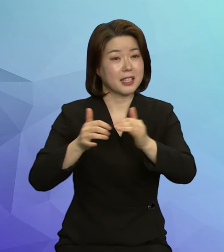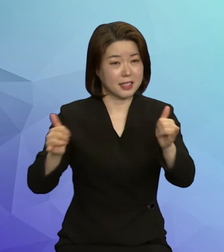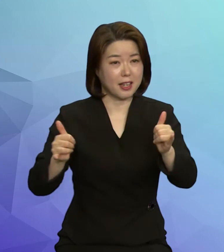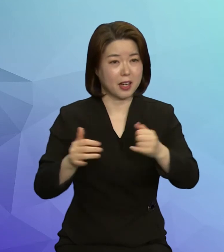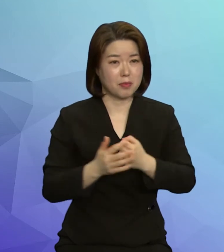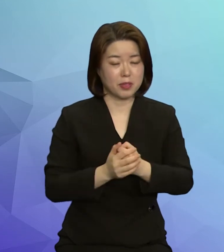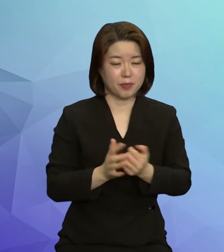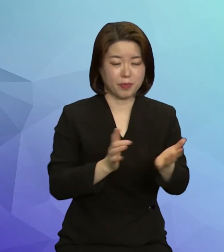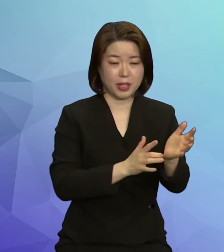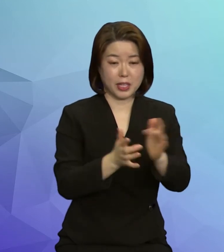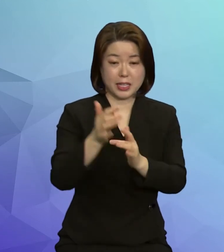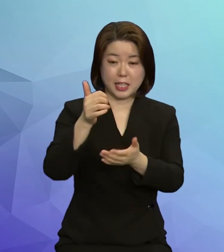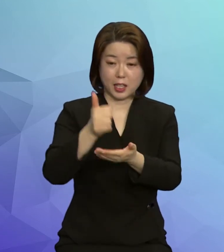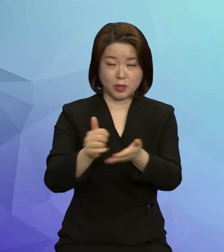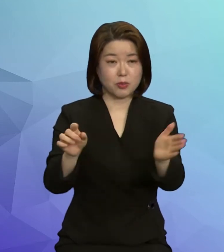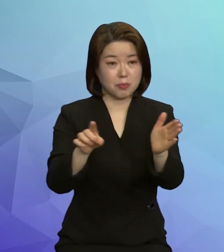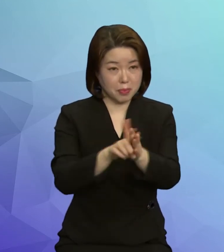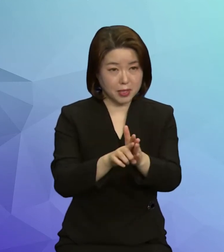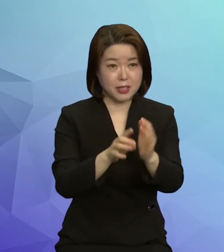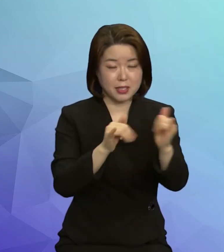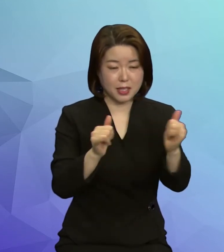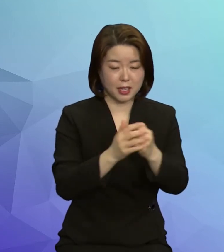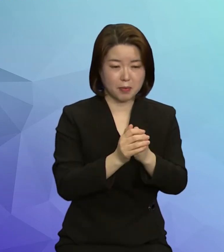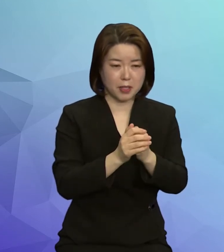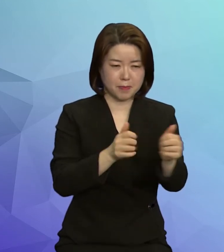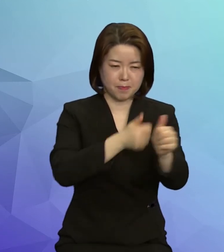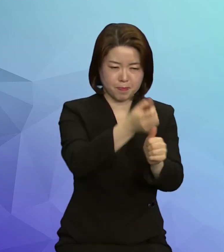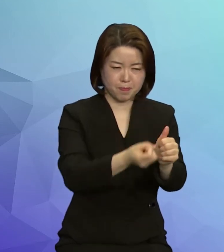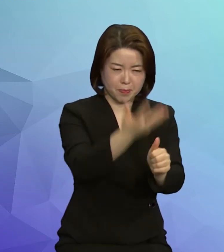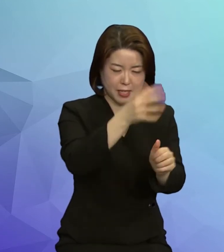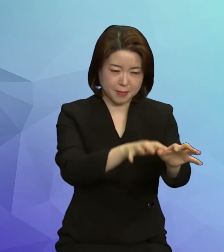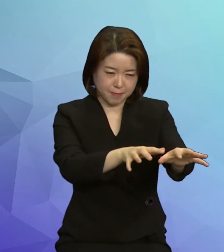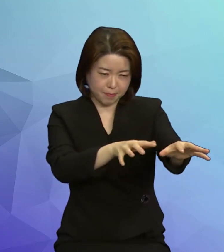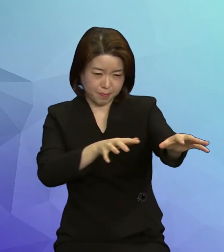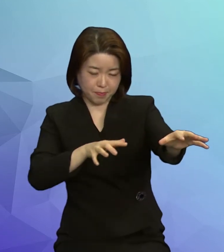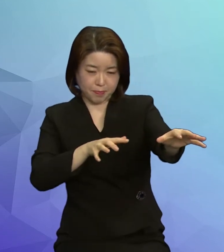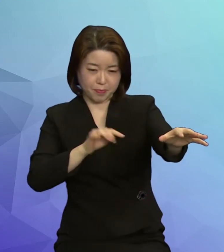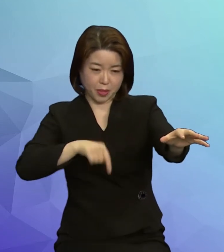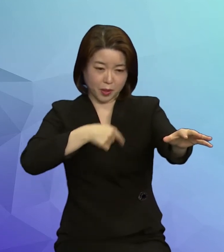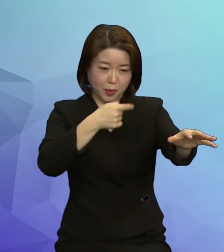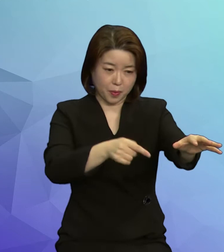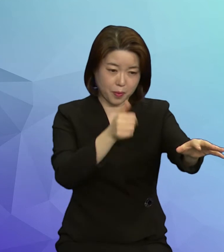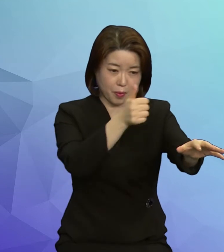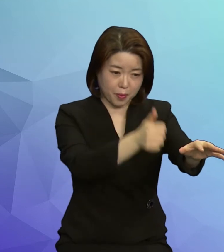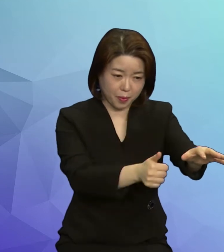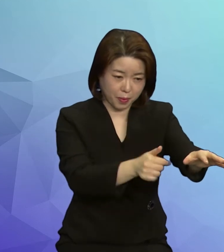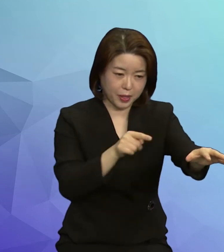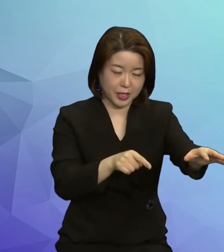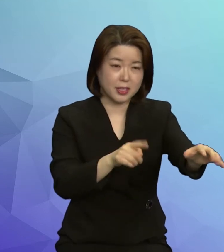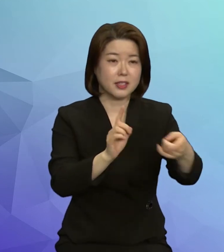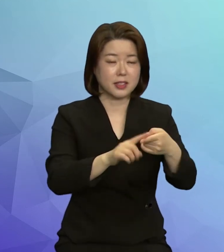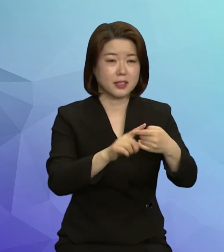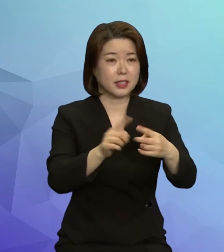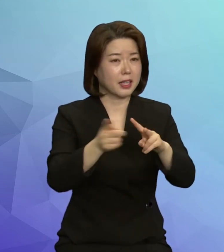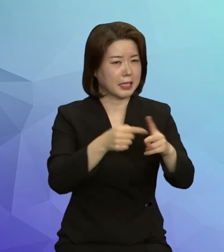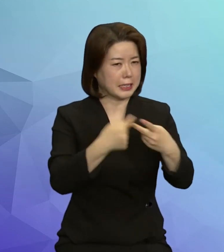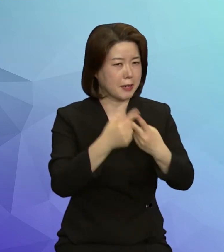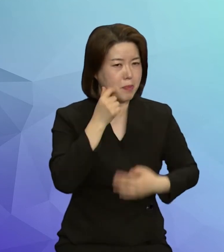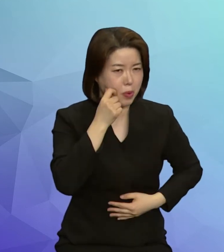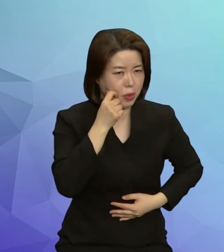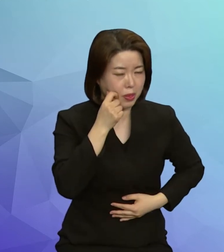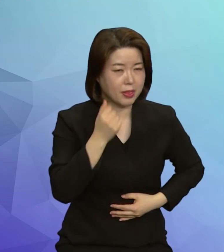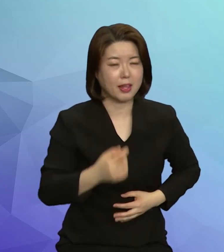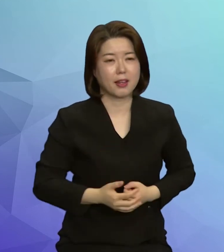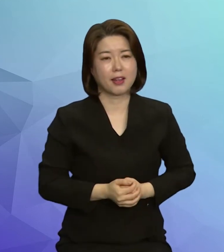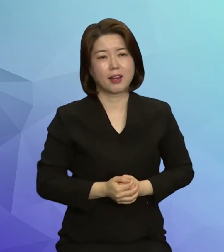세상 사람들은 예수 믿는 사람이 개선 행렬에 들어있다는 것 자체가 이해가 잘 안